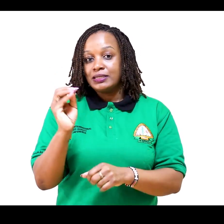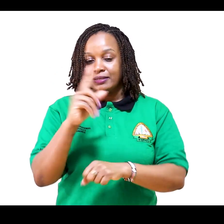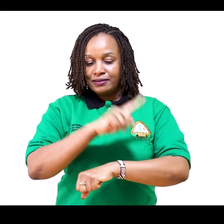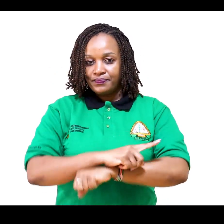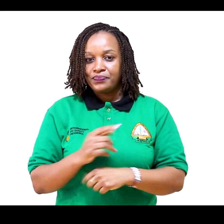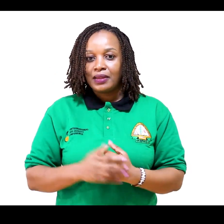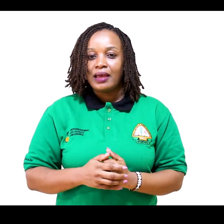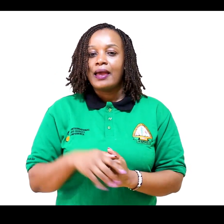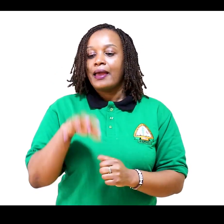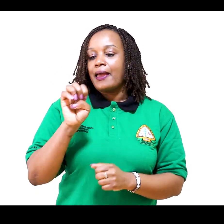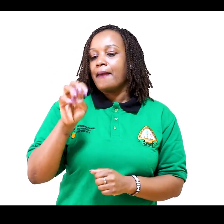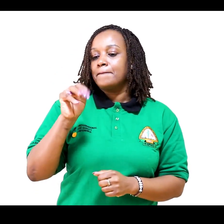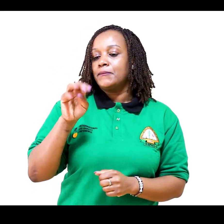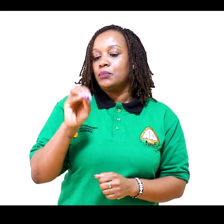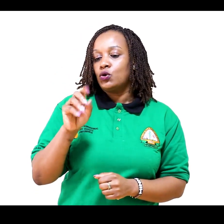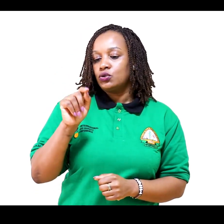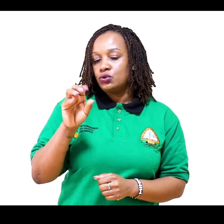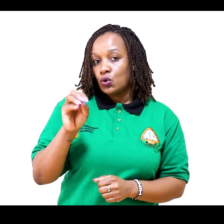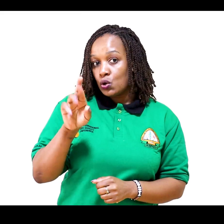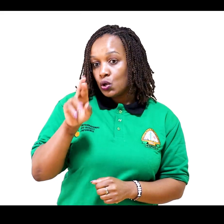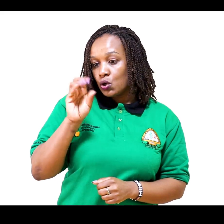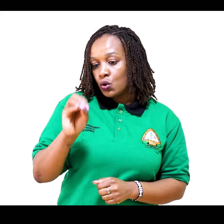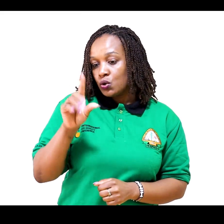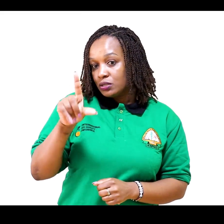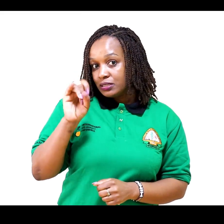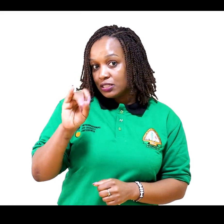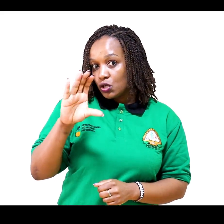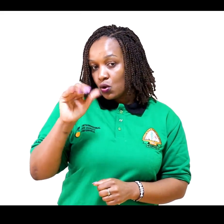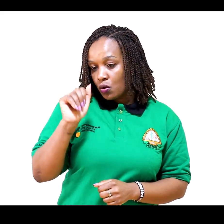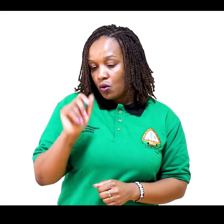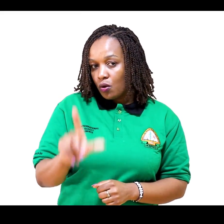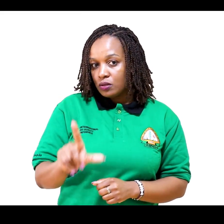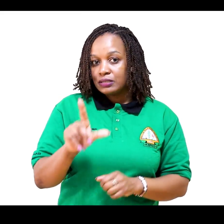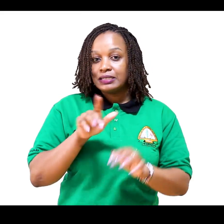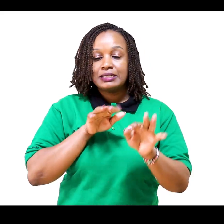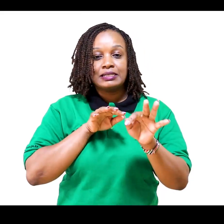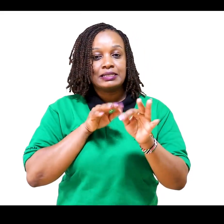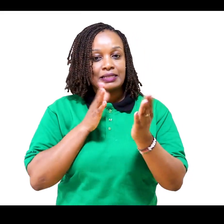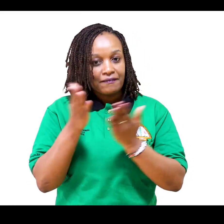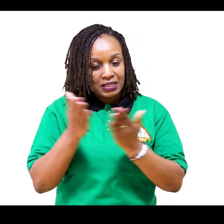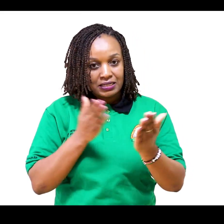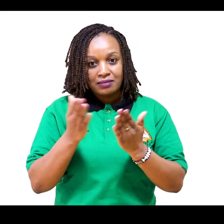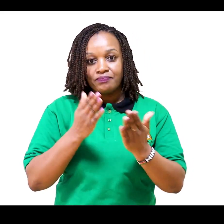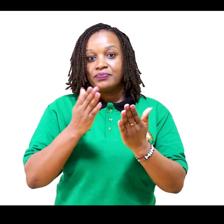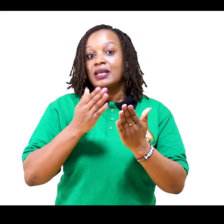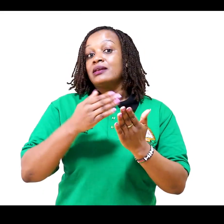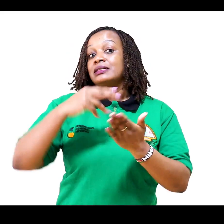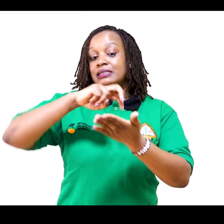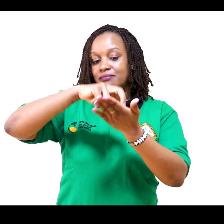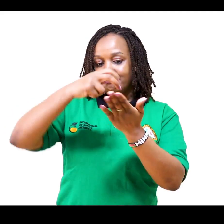20. Kwa uchambuzi wa entomolojia, mahitaji ni mapokezi ya sampuli, kusainiwa kwa mkataba